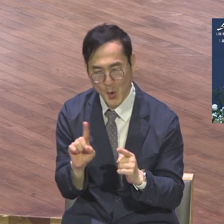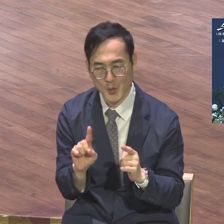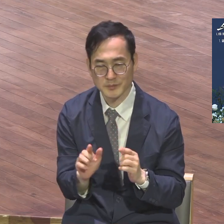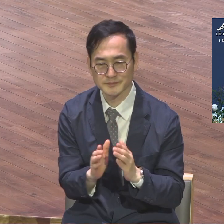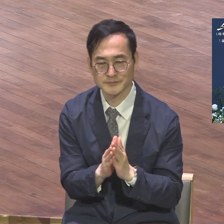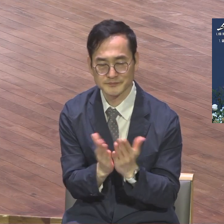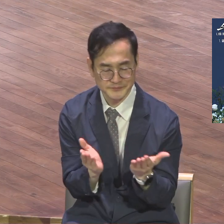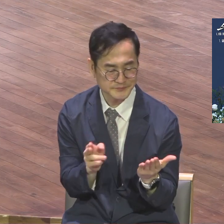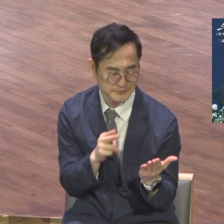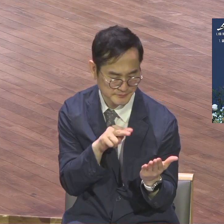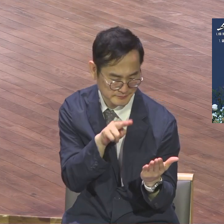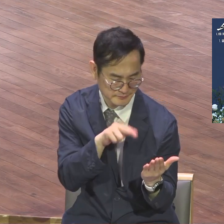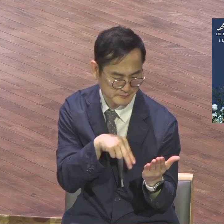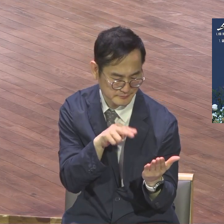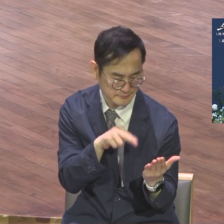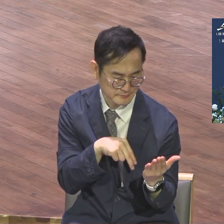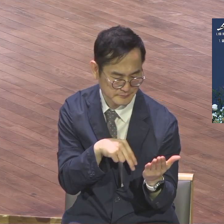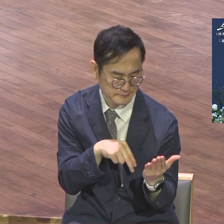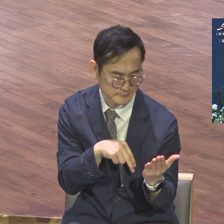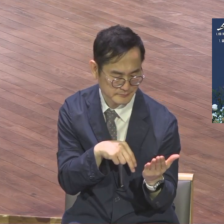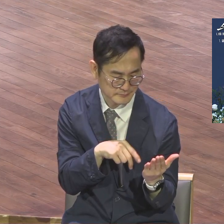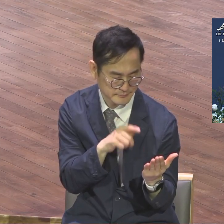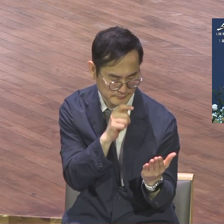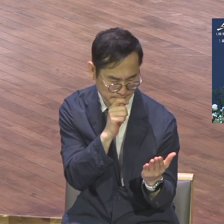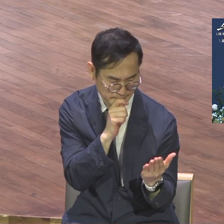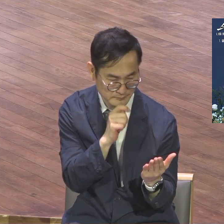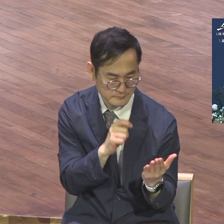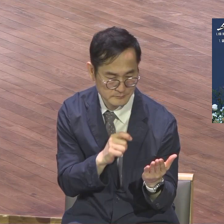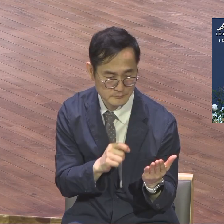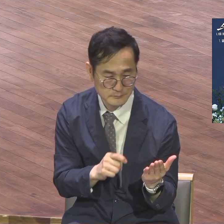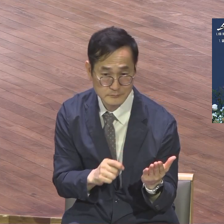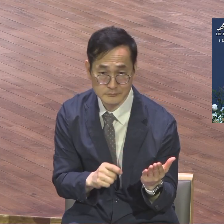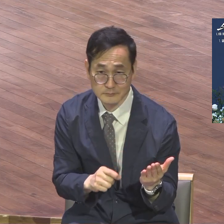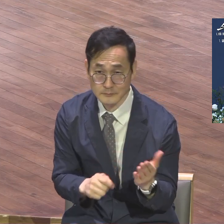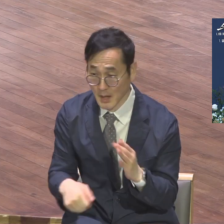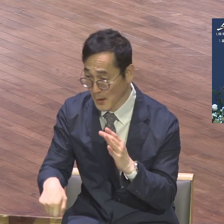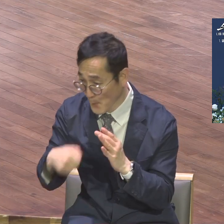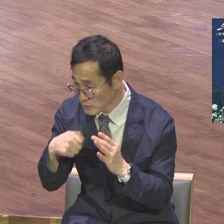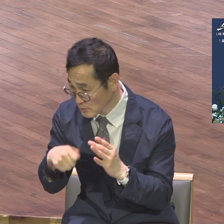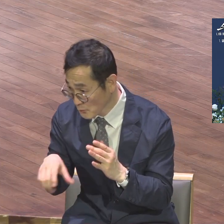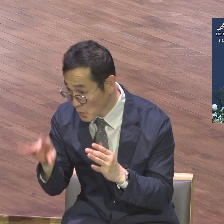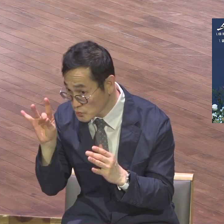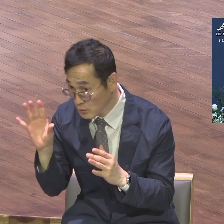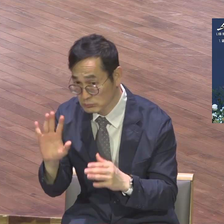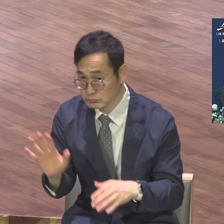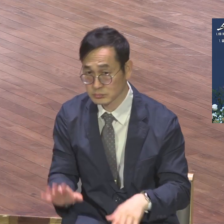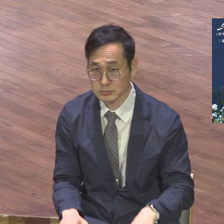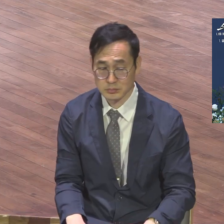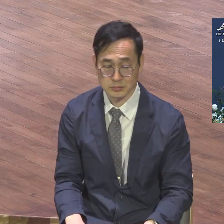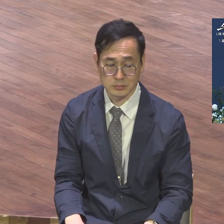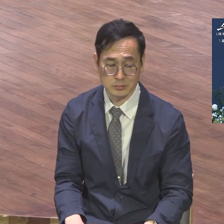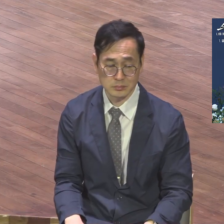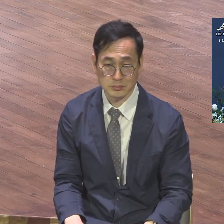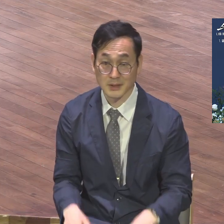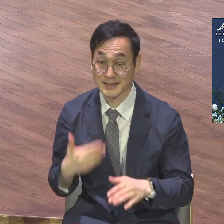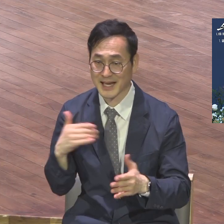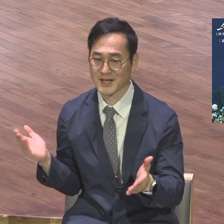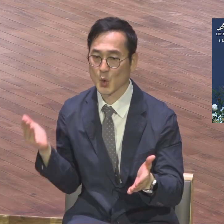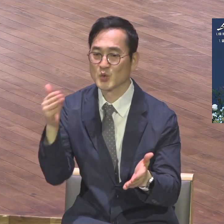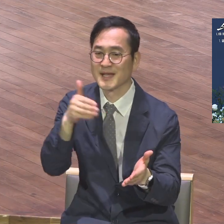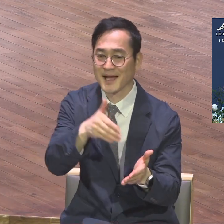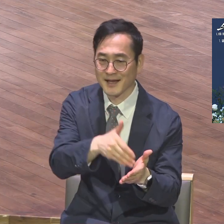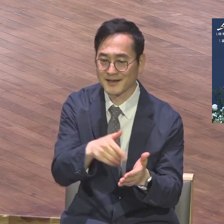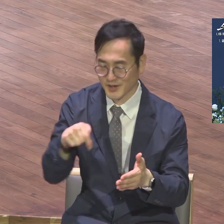오늘의 말씀. 말씀을 읽어야 되는데 먹을 것이 뭐 돌아서 오늘 아침에 보니까 제가